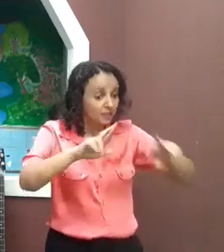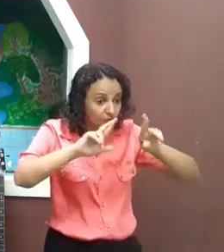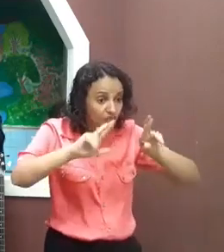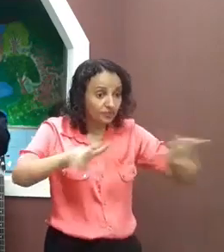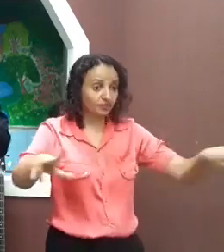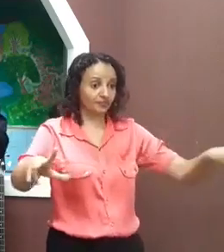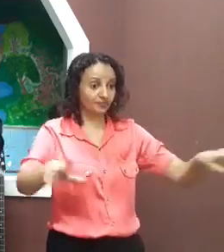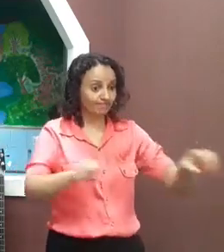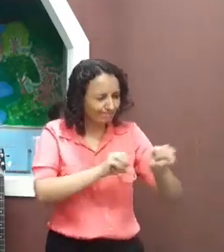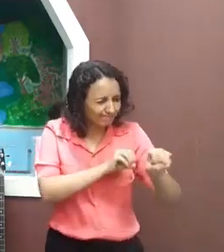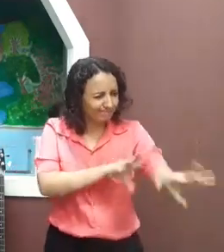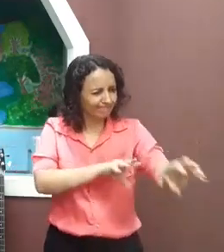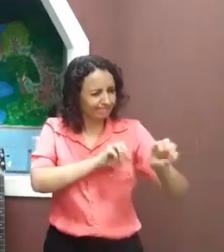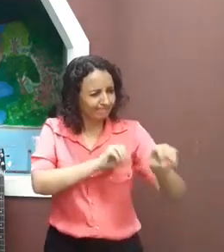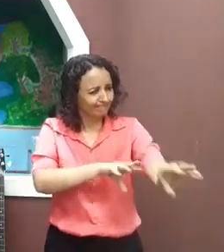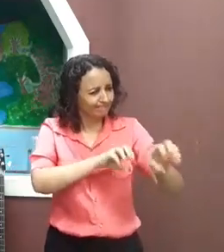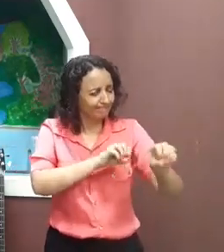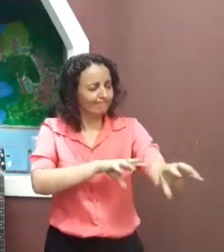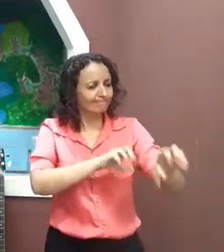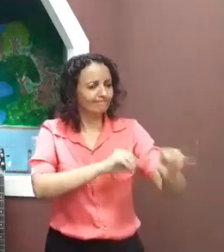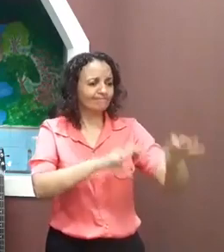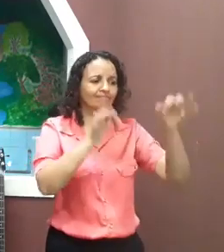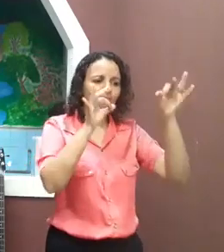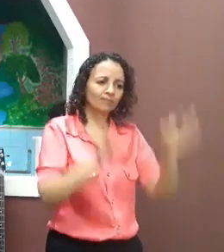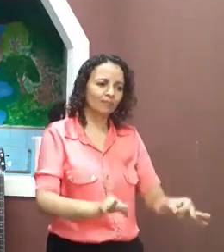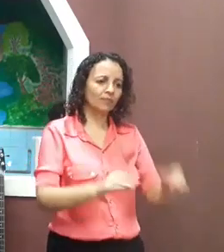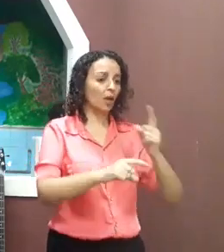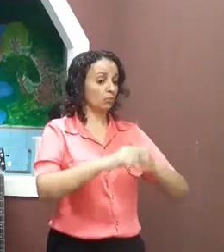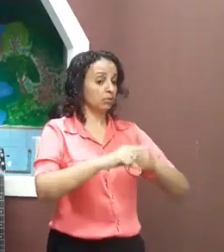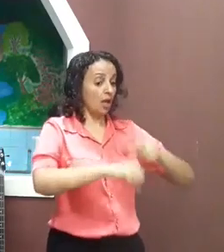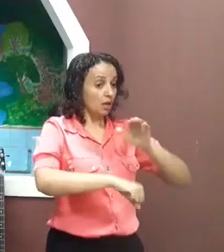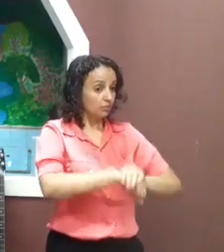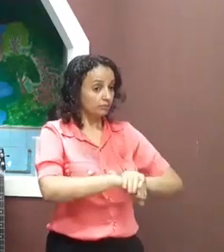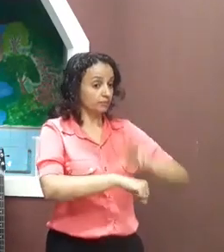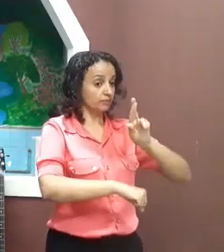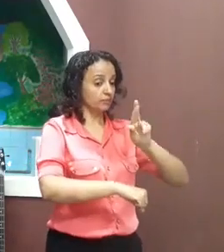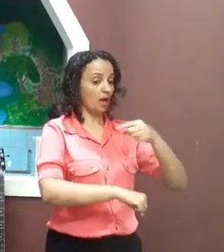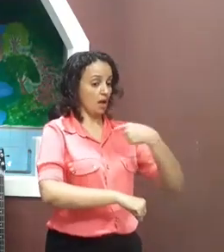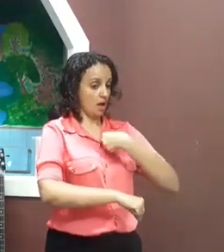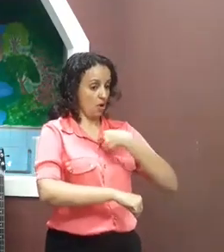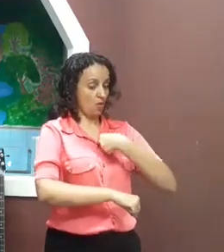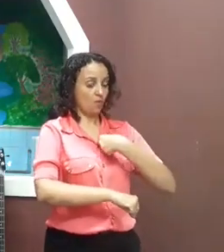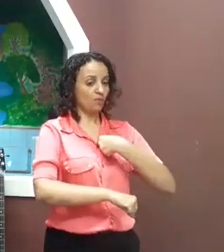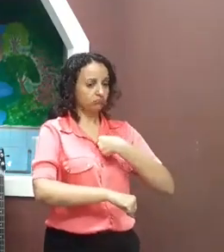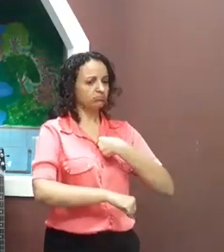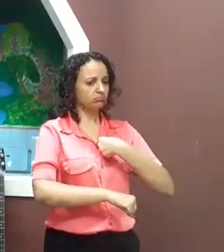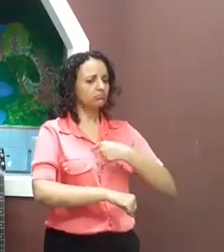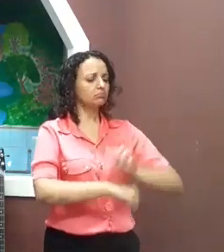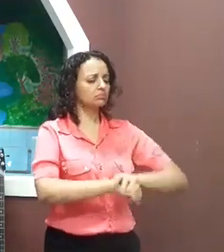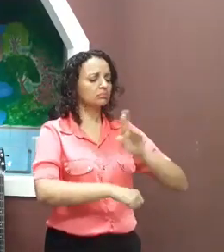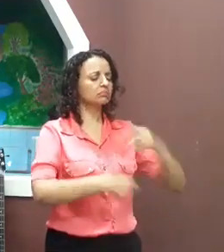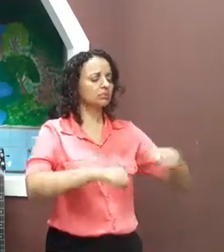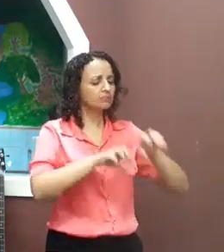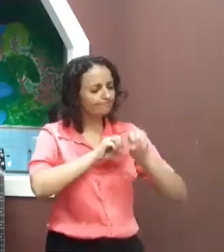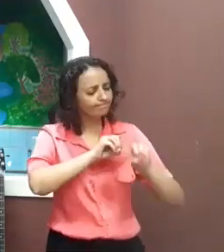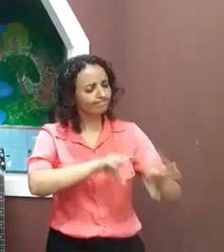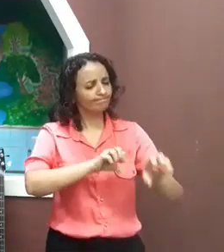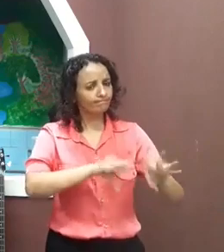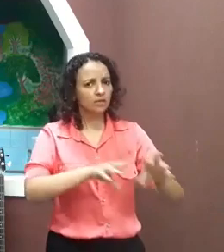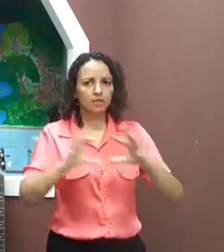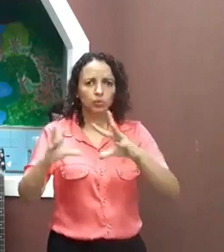você, porque eu tenho que trazer orientação a você, porque isso é responsabilidade minha, e eu tenho que fazer. E toda